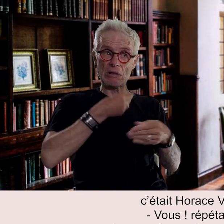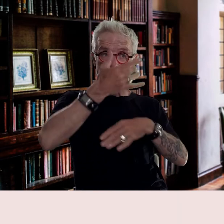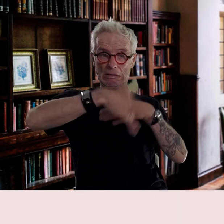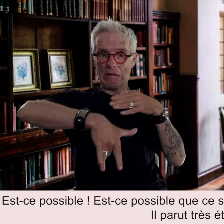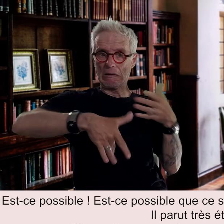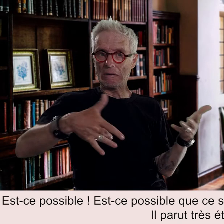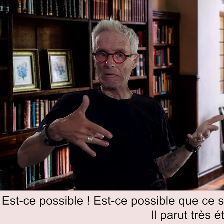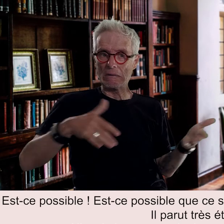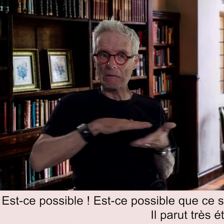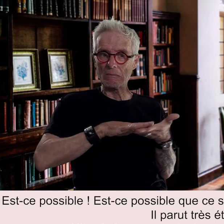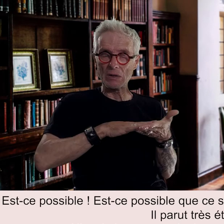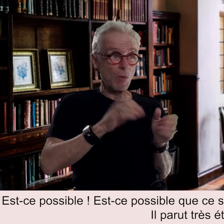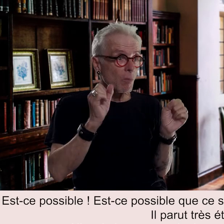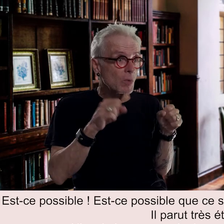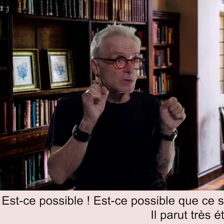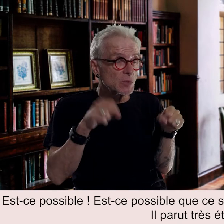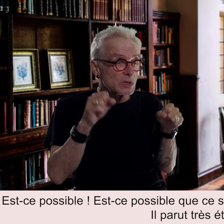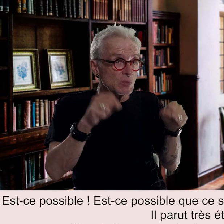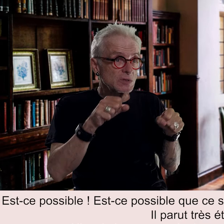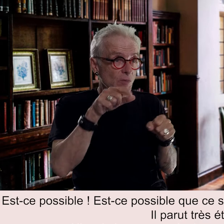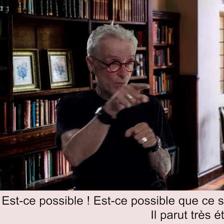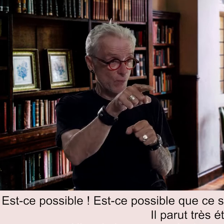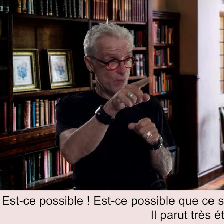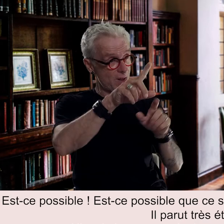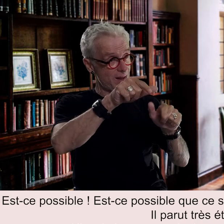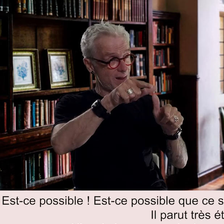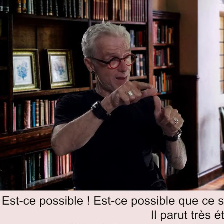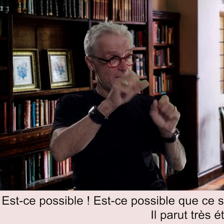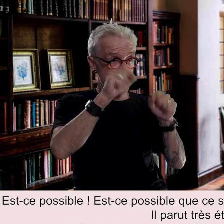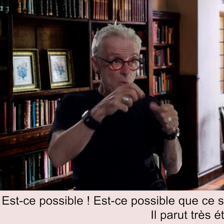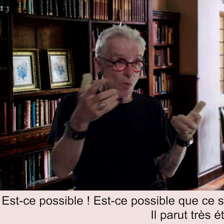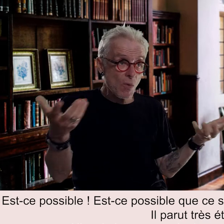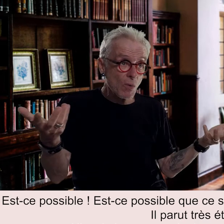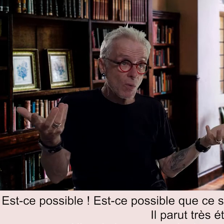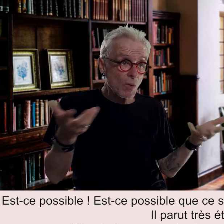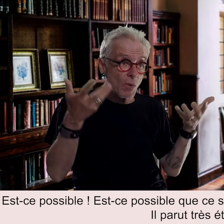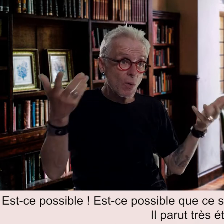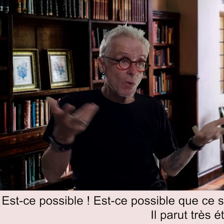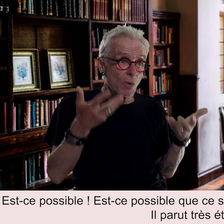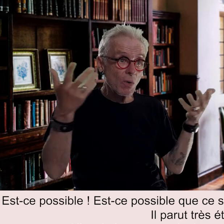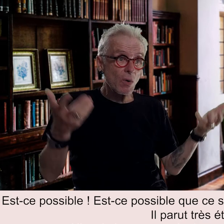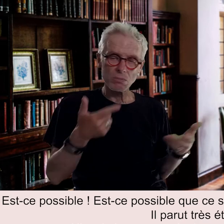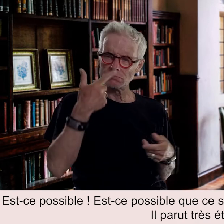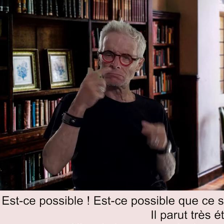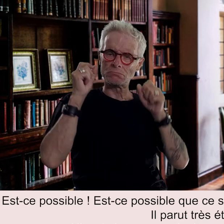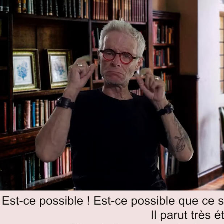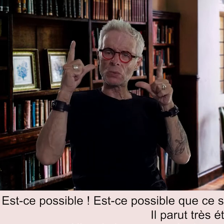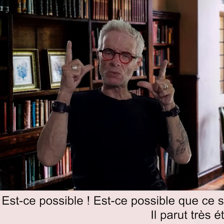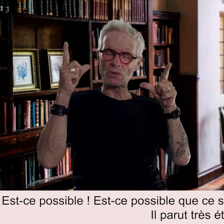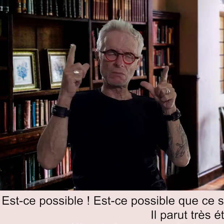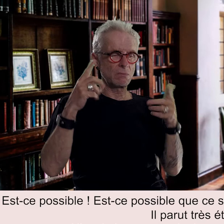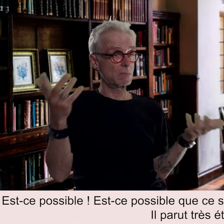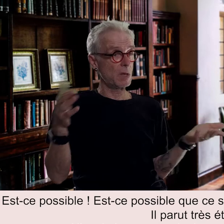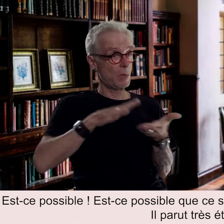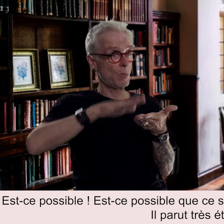tard. » « possible ? Est-ce possible que ce soit vous que vous ayez pu ? » Il parut très étonné. «